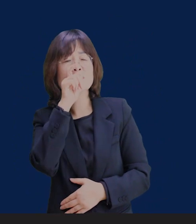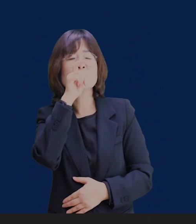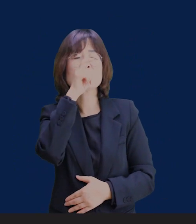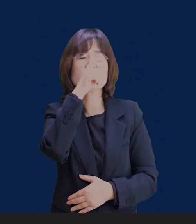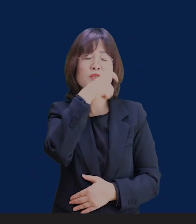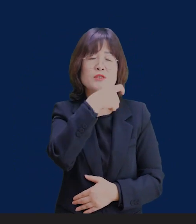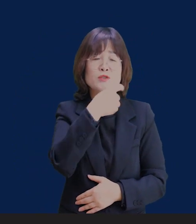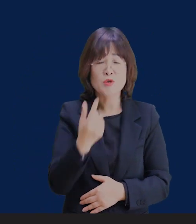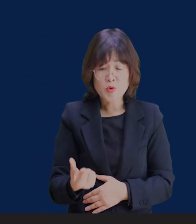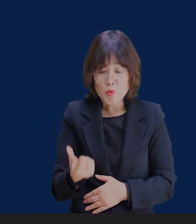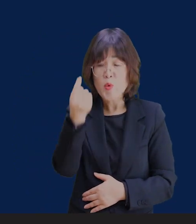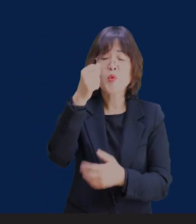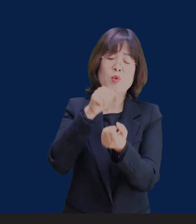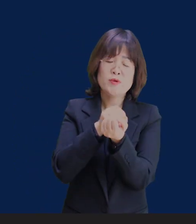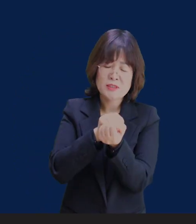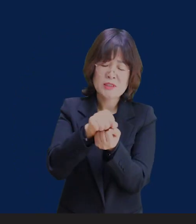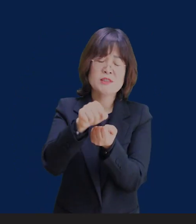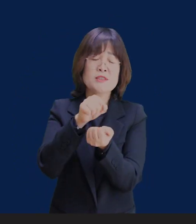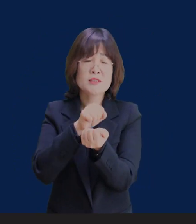힘주시고 내 주함을